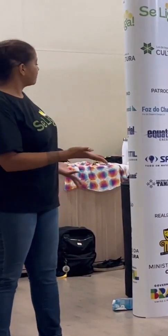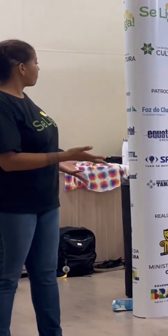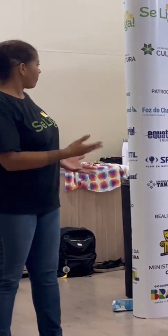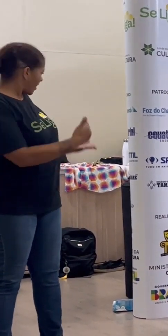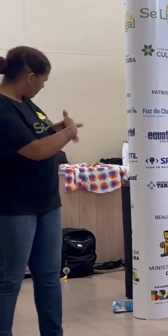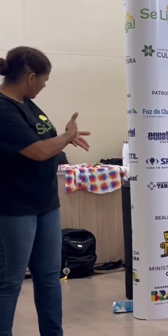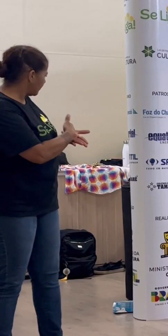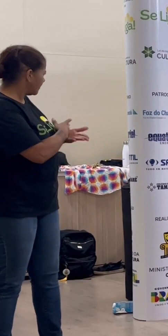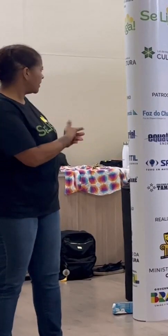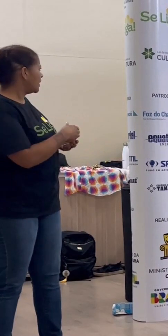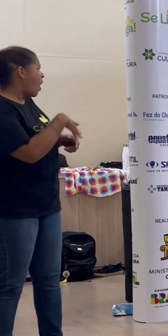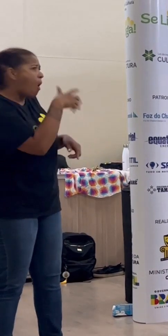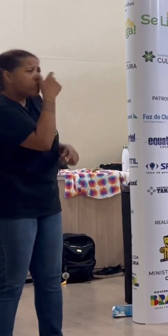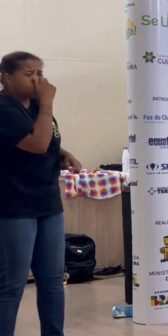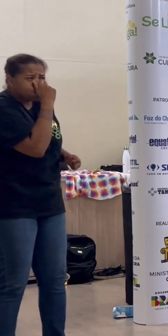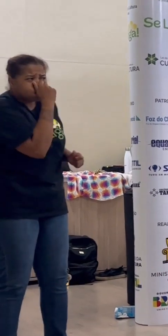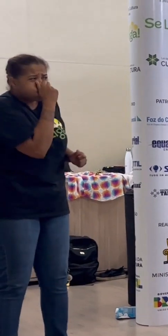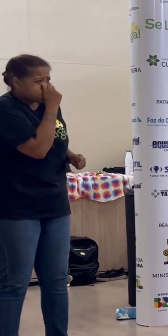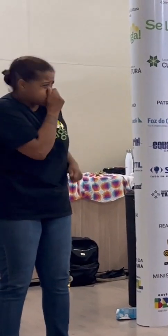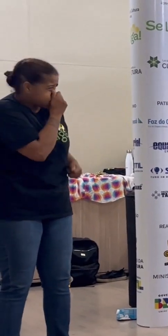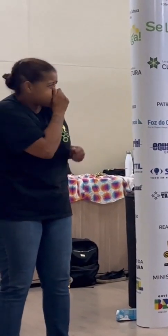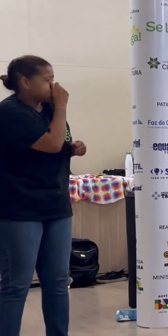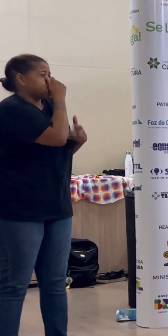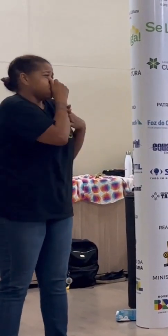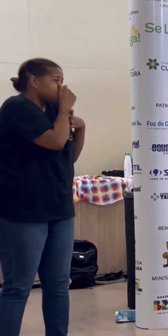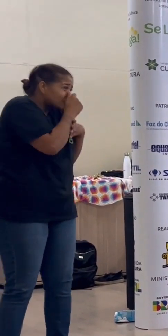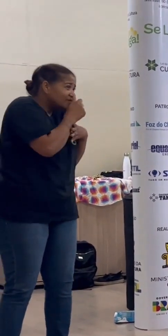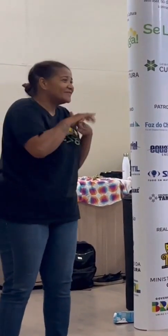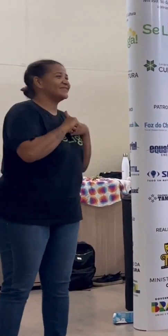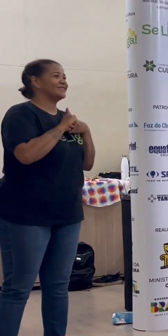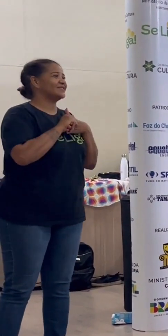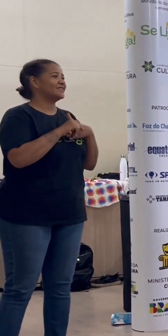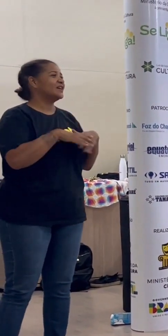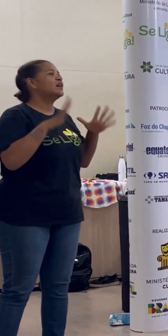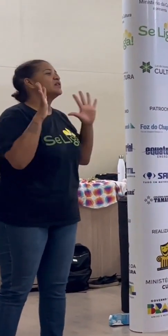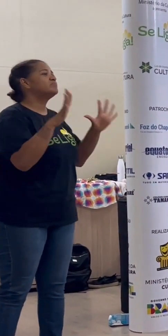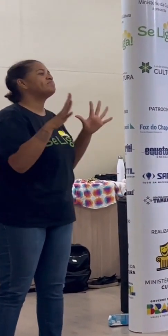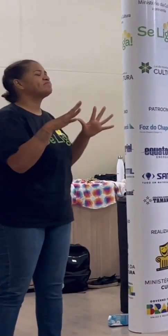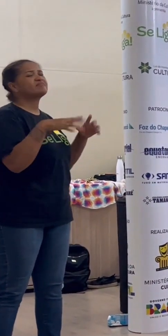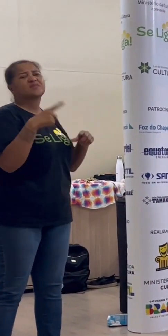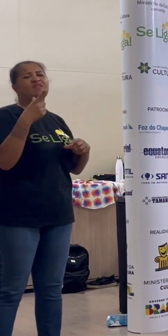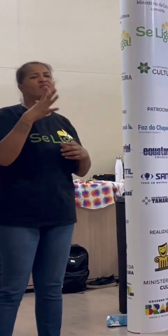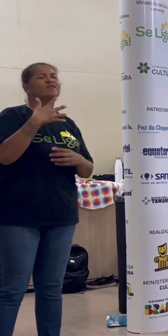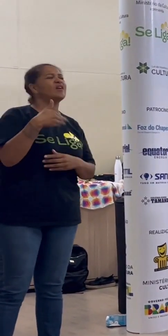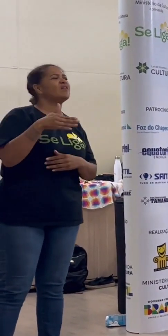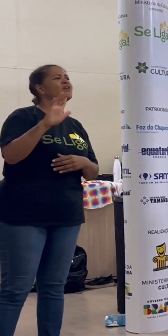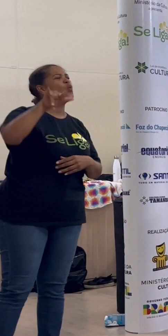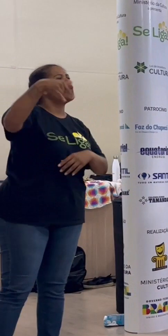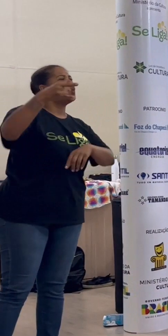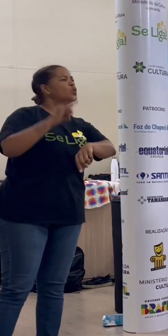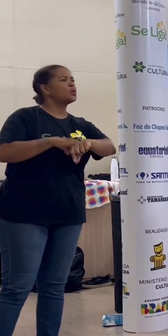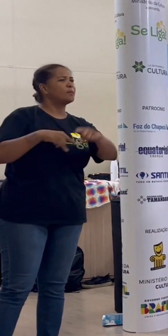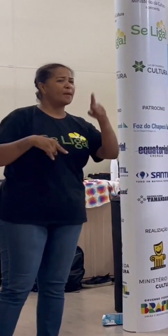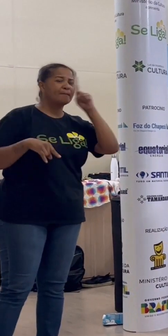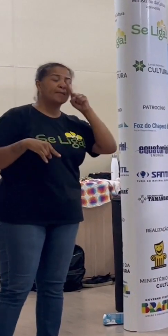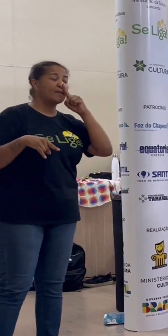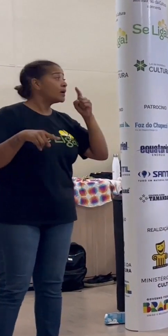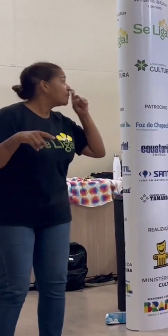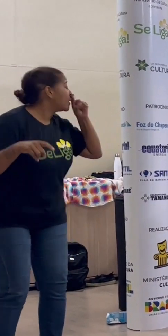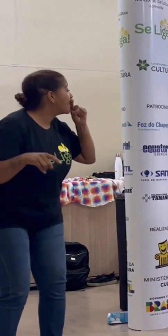infernizar eu tô muito mas muito apertada da mamãe